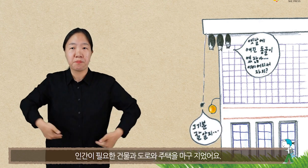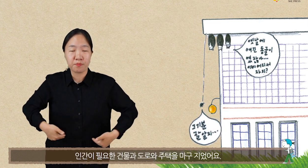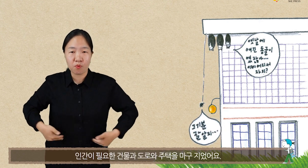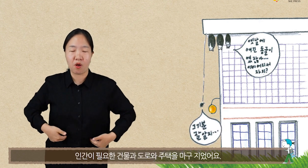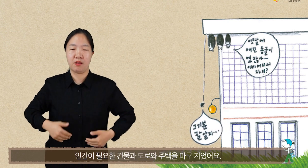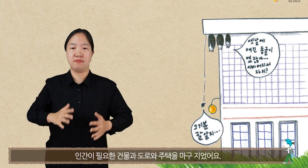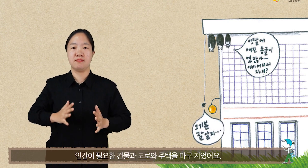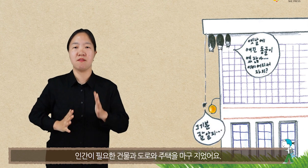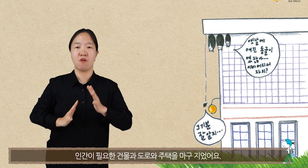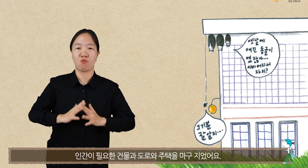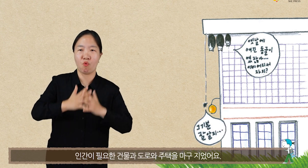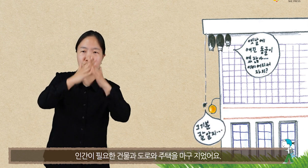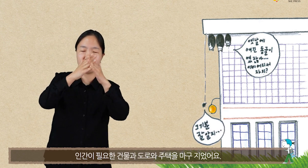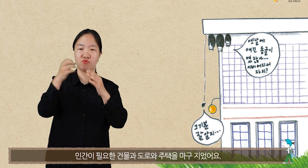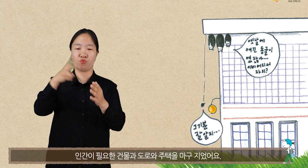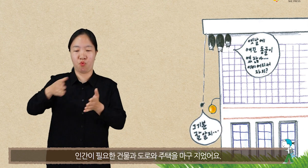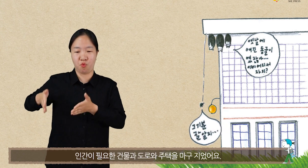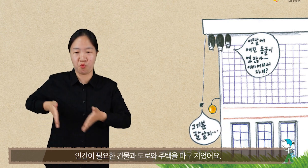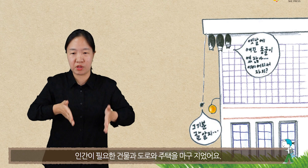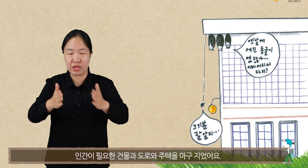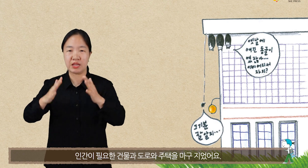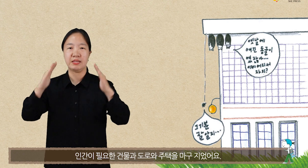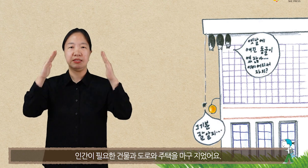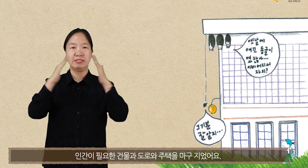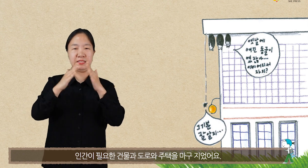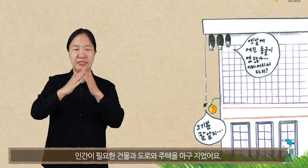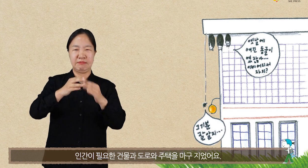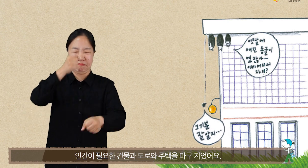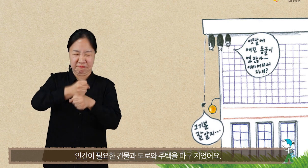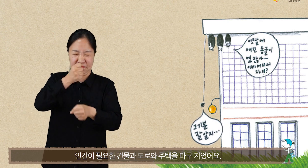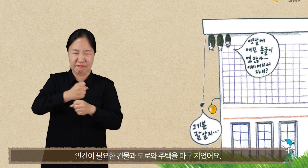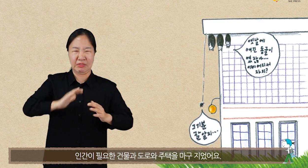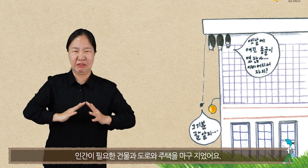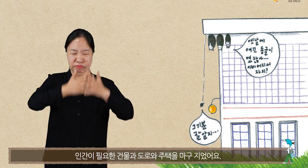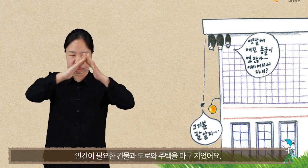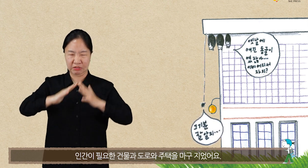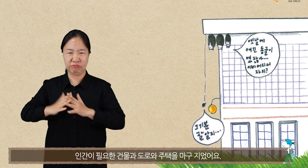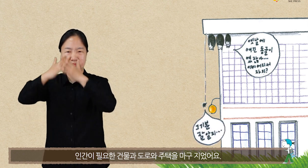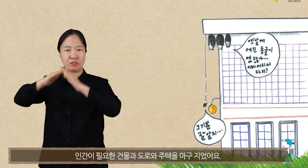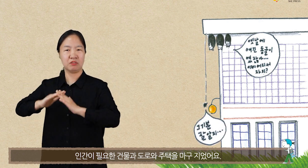인간이 필요한 건물과 도로와 주택을 마구 지었어요.